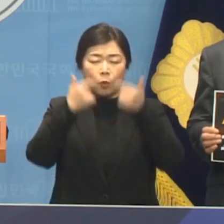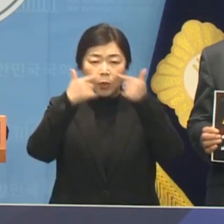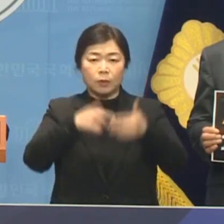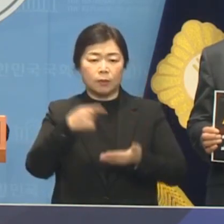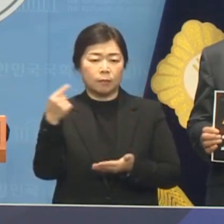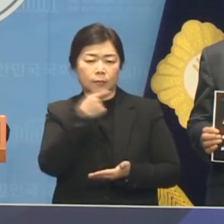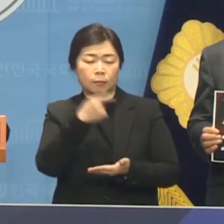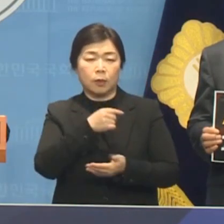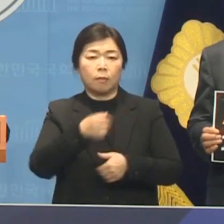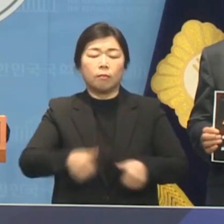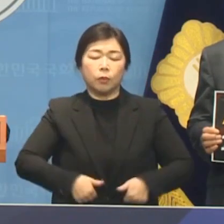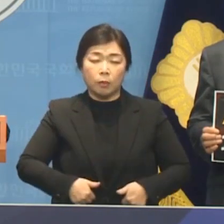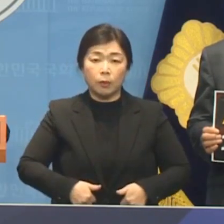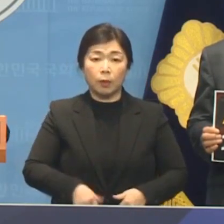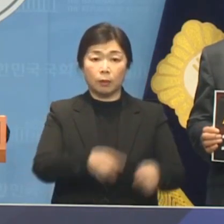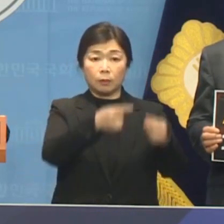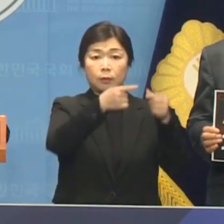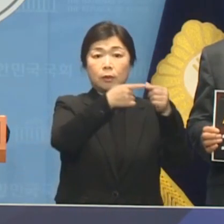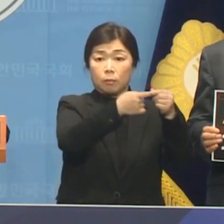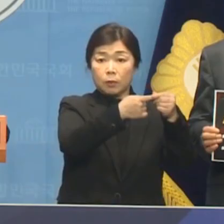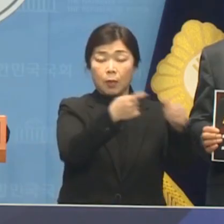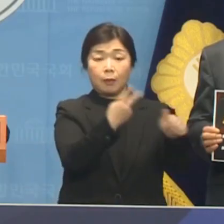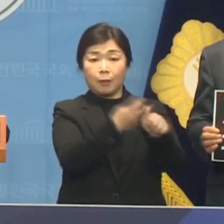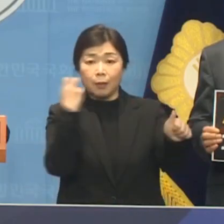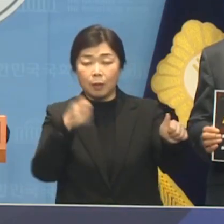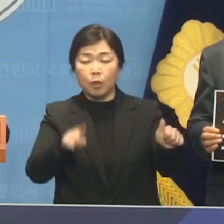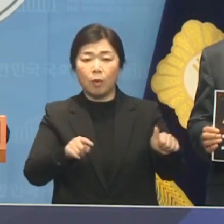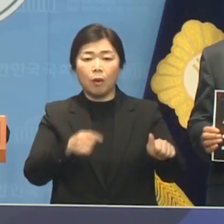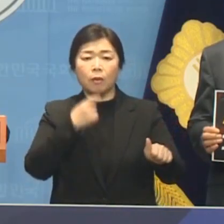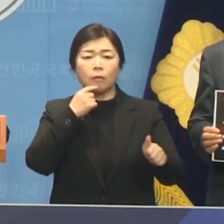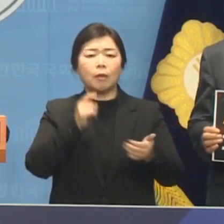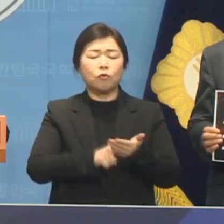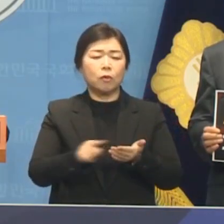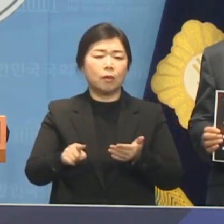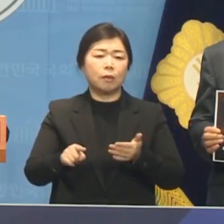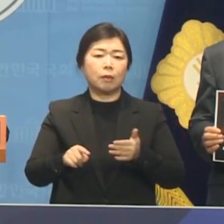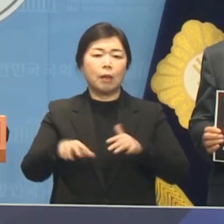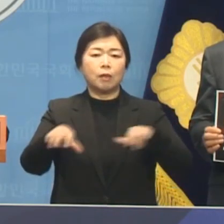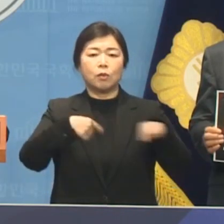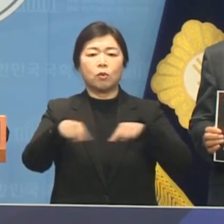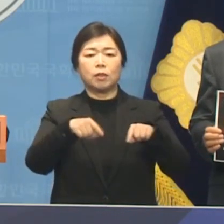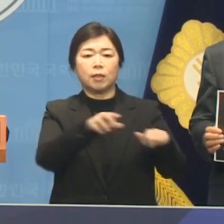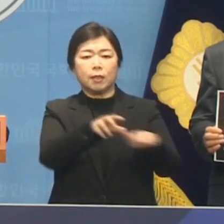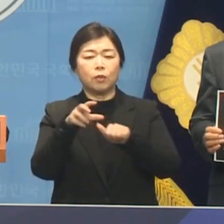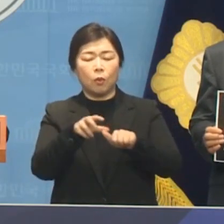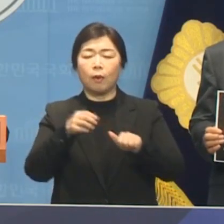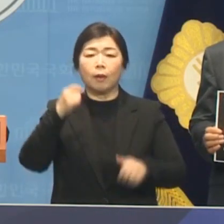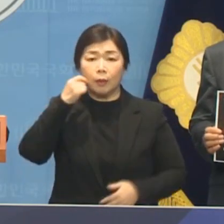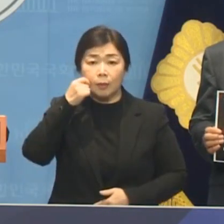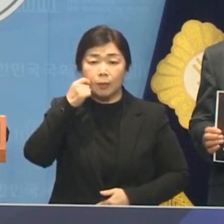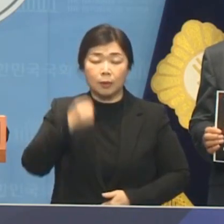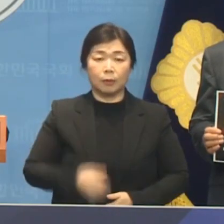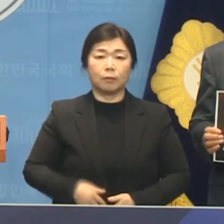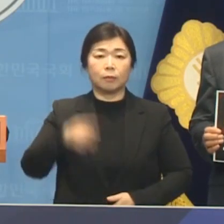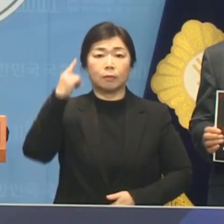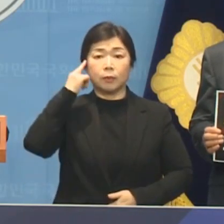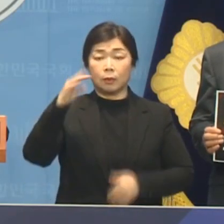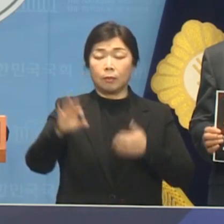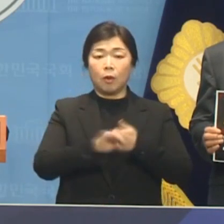필요합니다. 첫째, 탄핵은 단순한 정치적 도구가 아닙니다. 이는 국가의